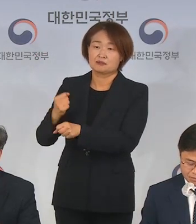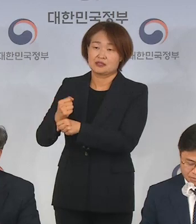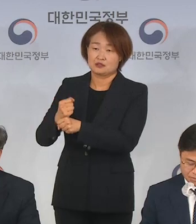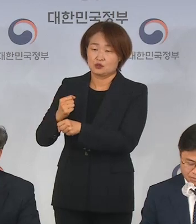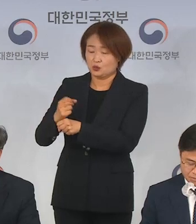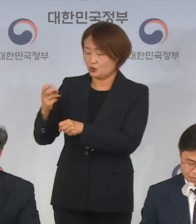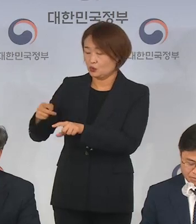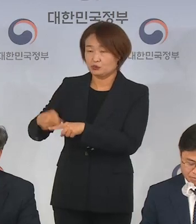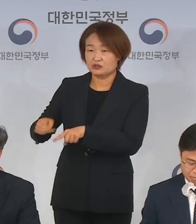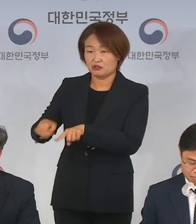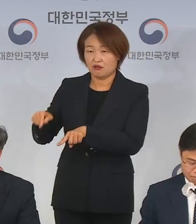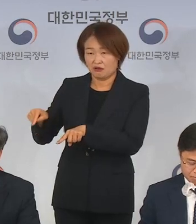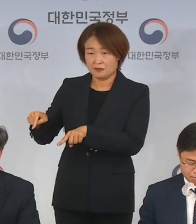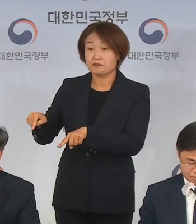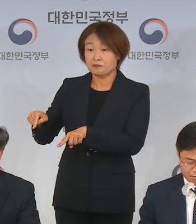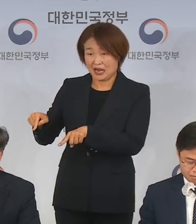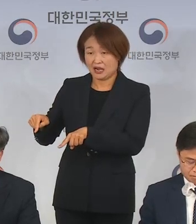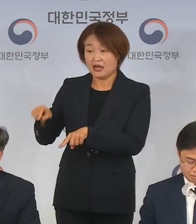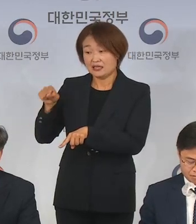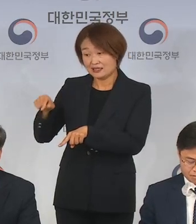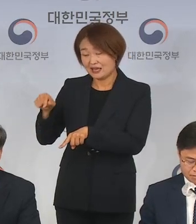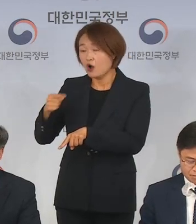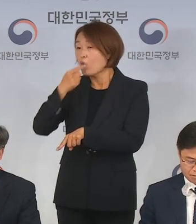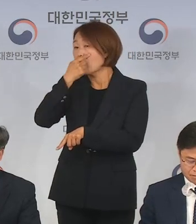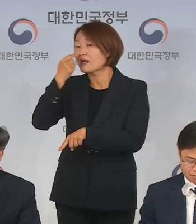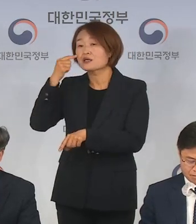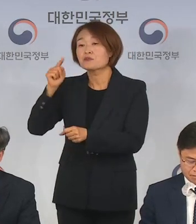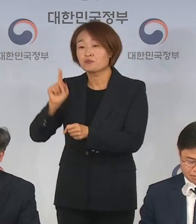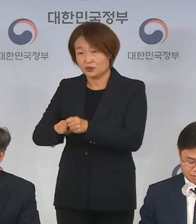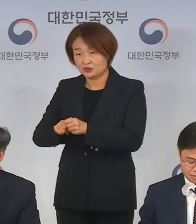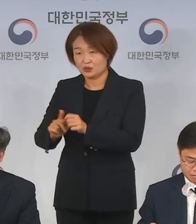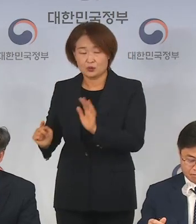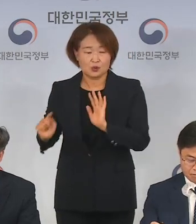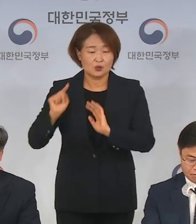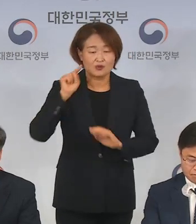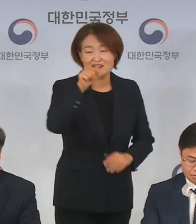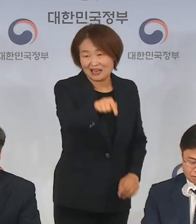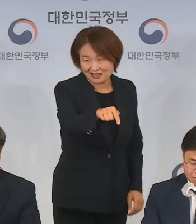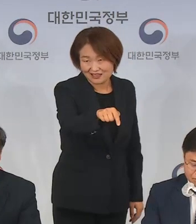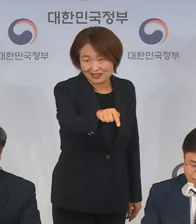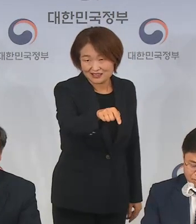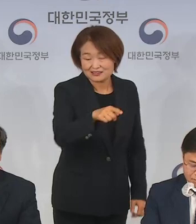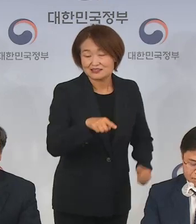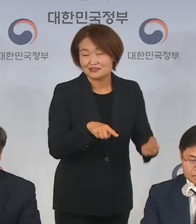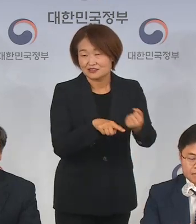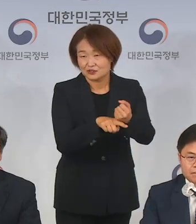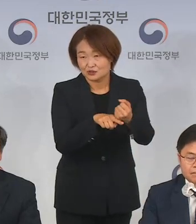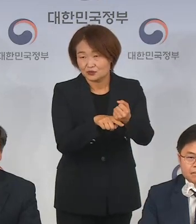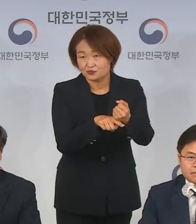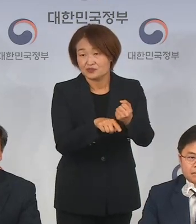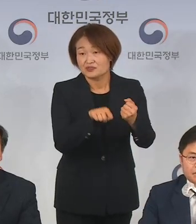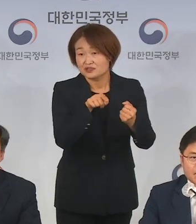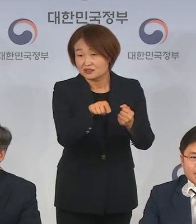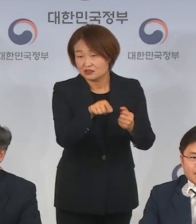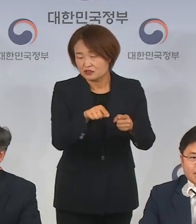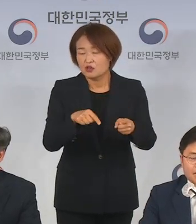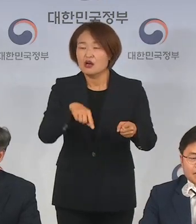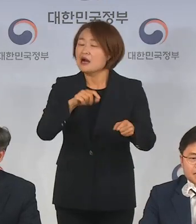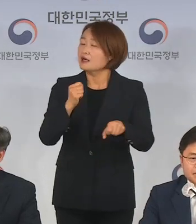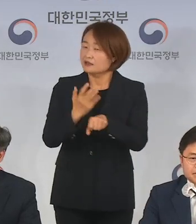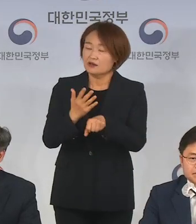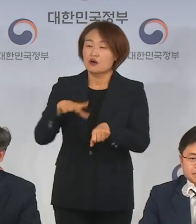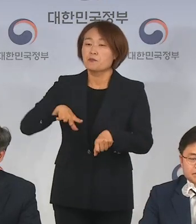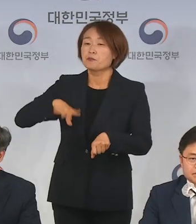분석을 하는 과정에 현장 확인을 차원에서 가는 일련의 과정의 한 흐름입니다. 이런 부분은 당연히 그분들한테